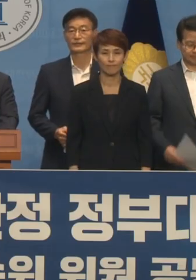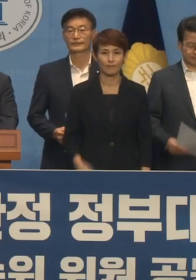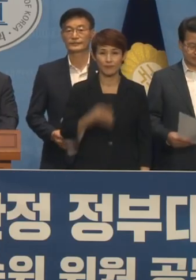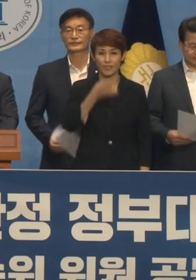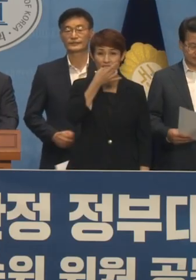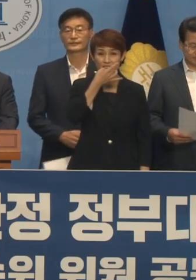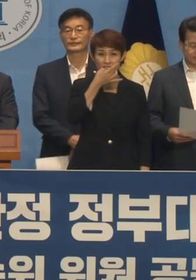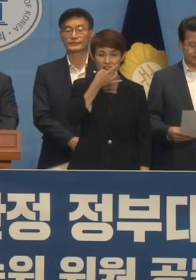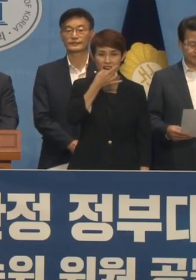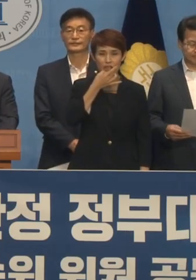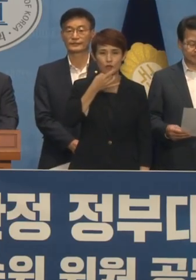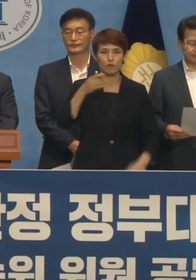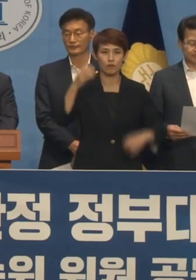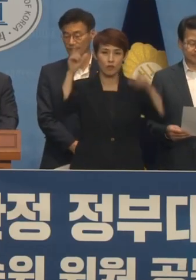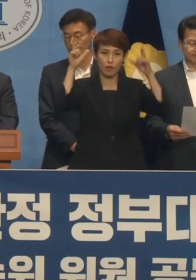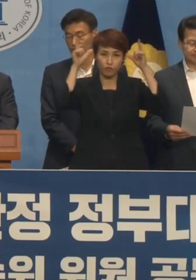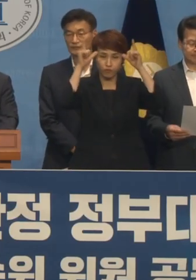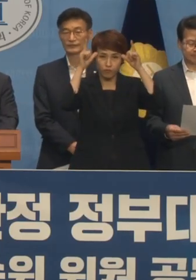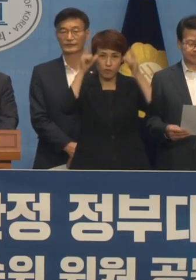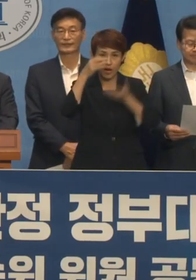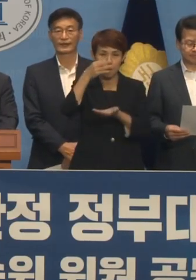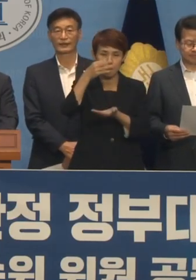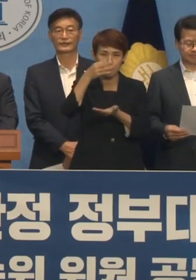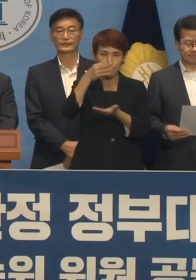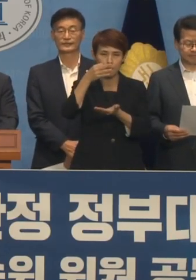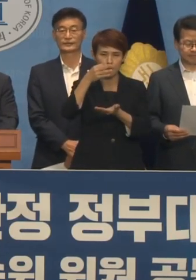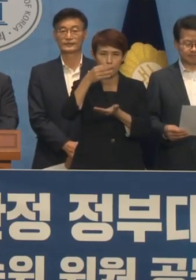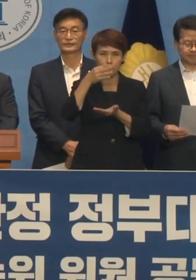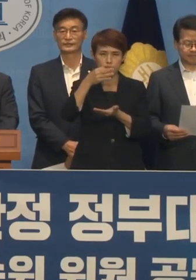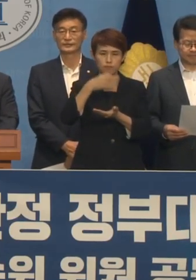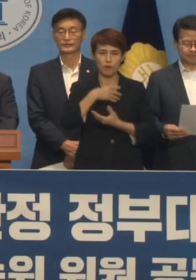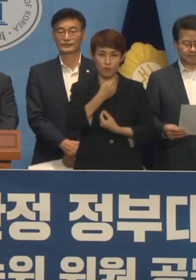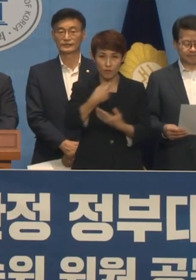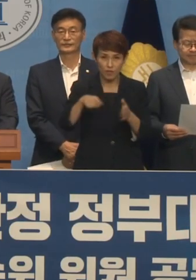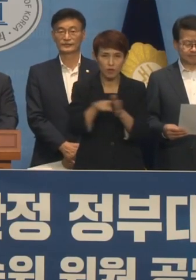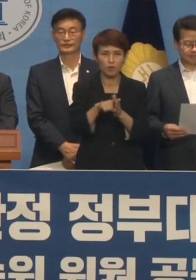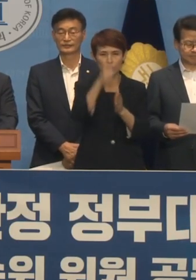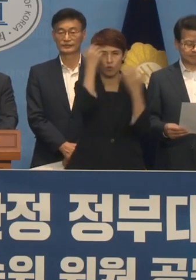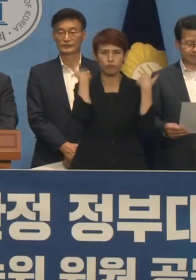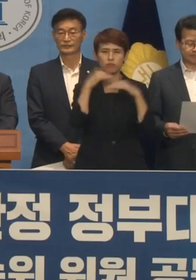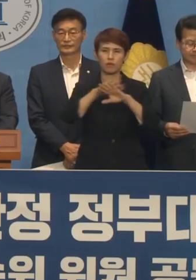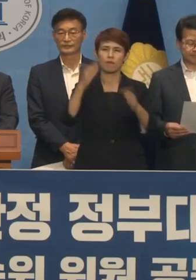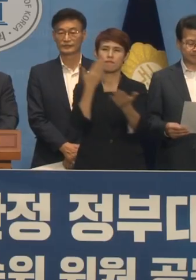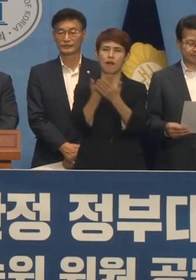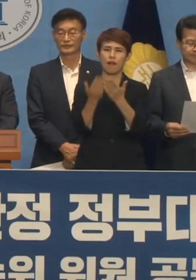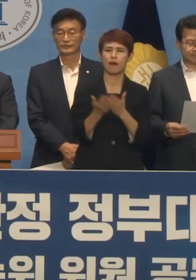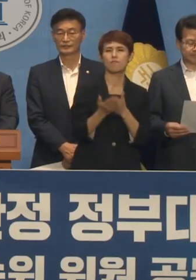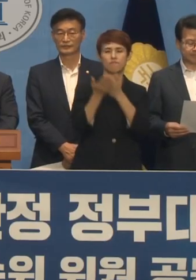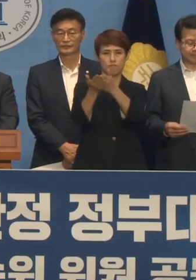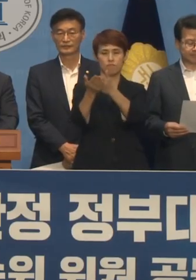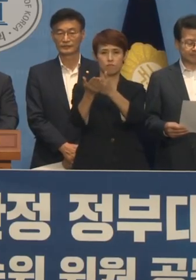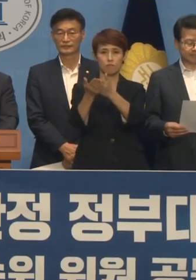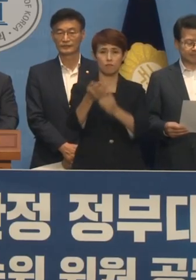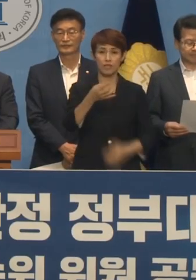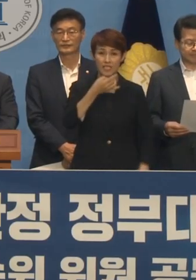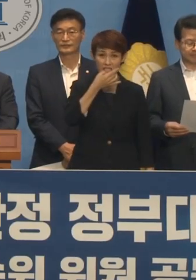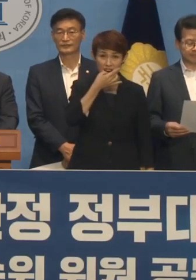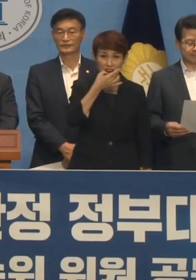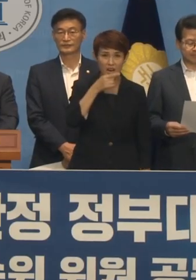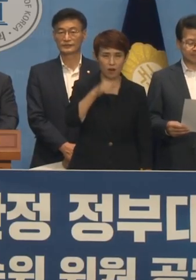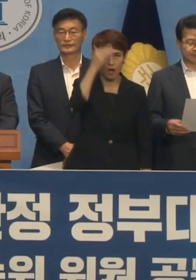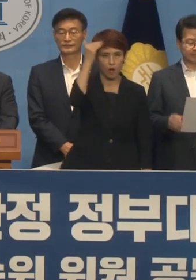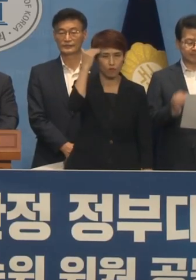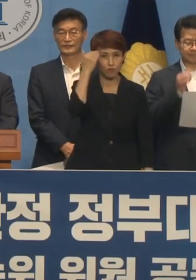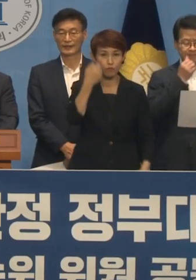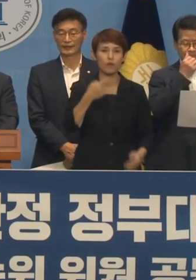쌀 한우 가격 안정을 위한 정부 대책을 강력히 촉구한다. 쌀은 국가 기간